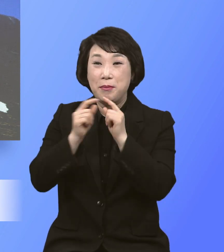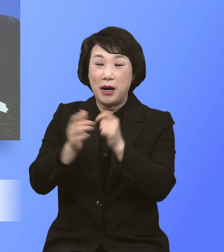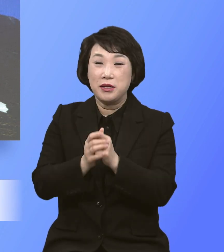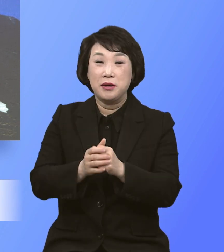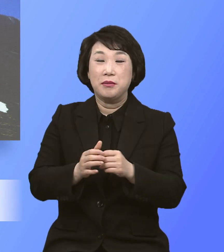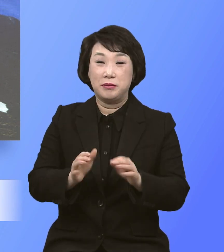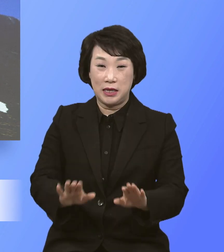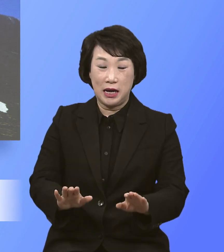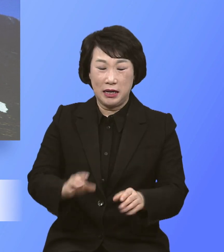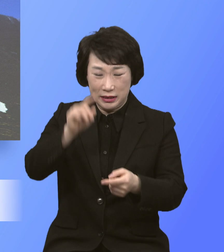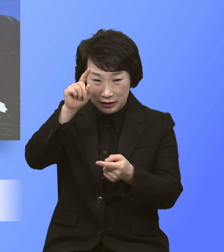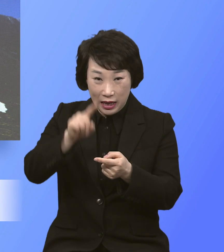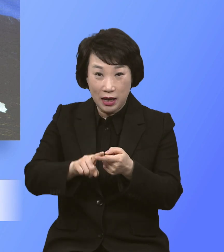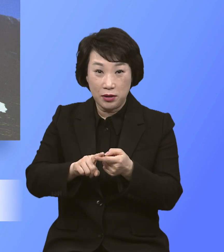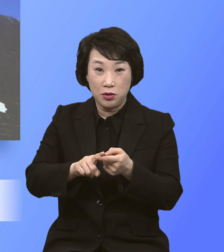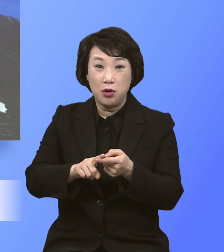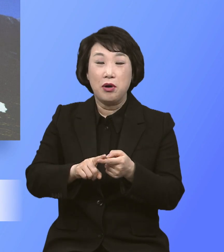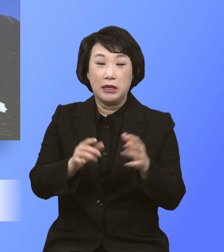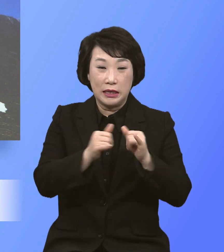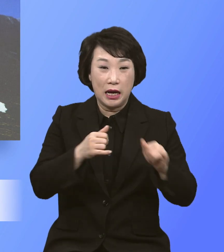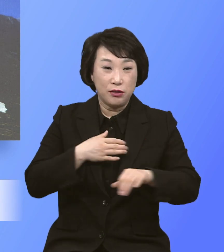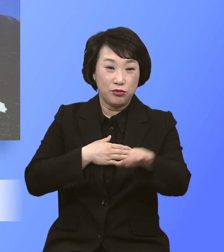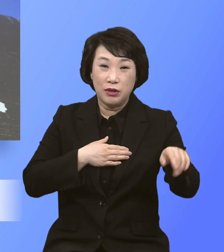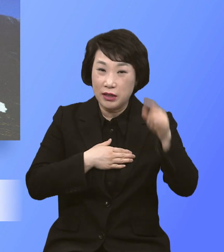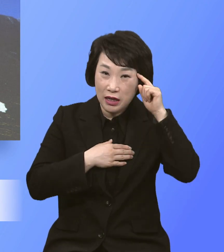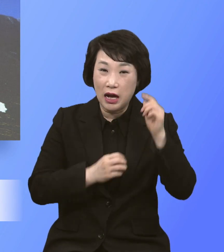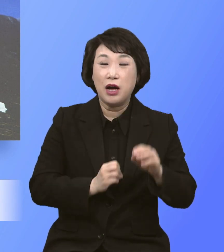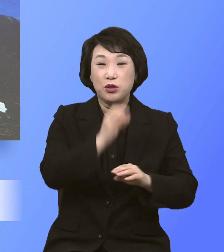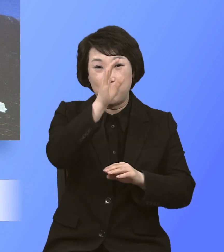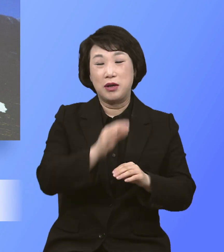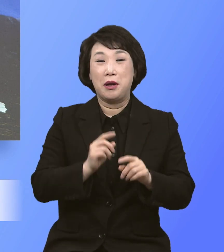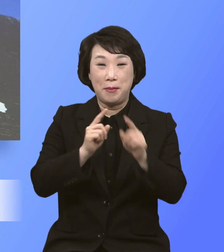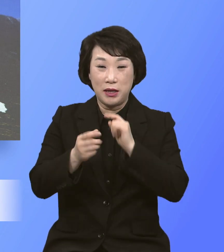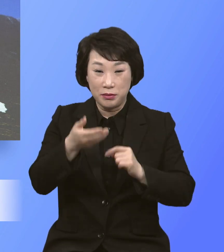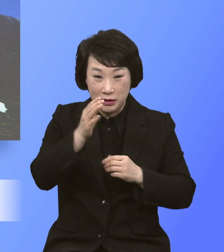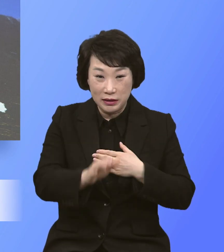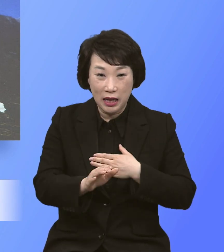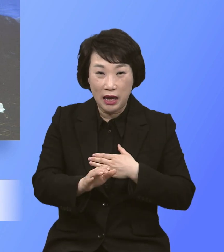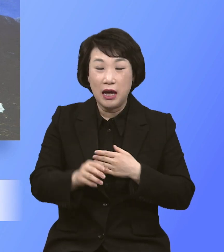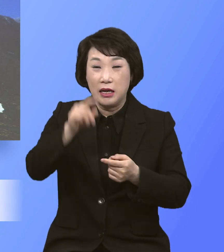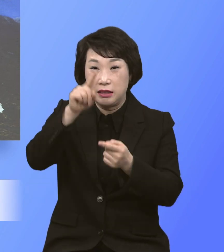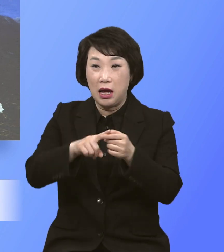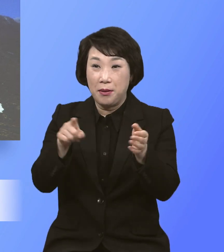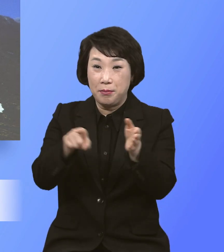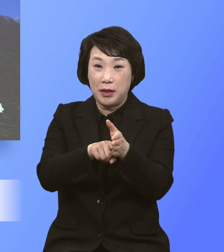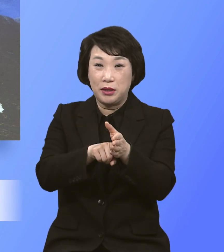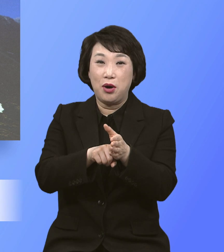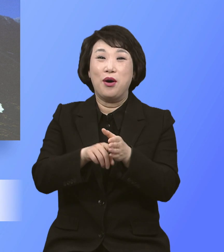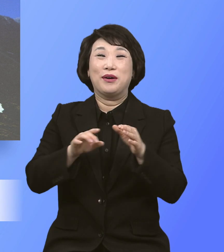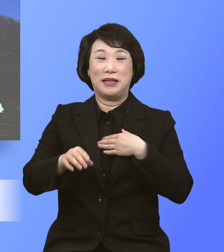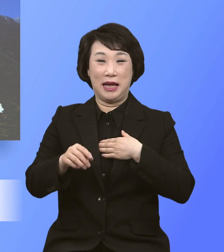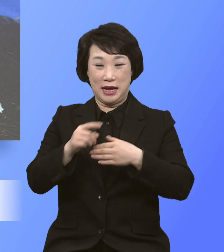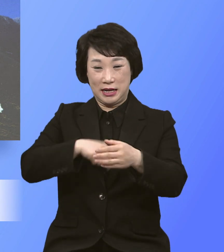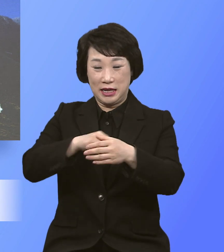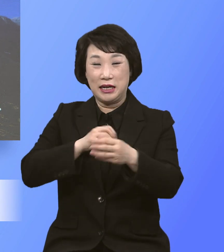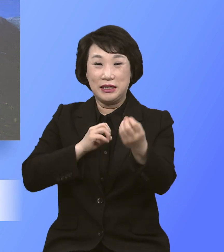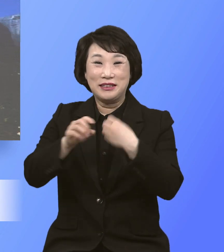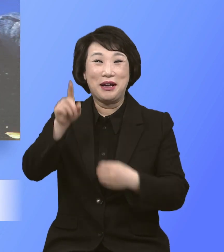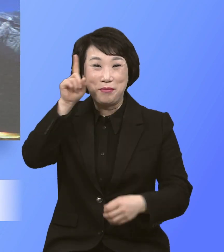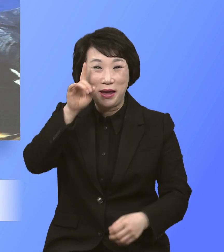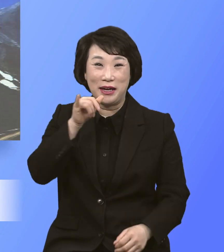말씀 그대로 인간의 이상을 초월한 말씀일지라도 그대로 믿는 자에게서 이루어질